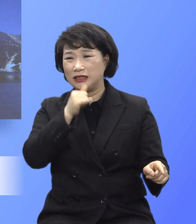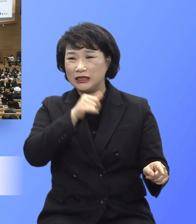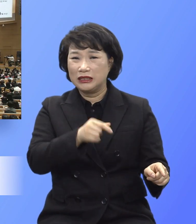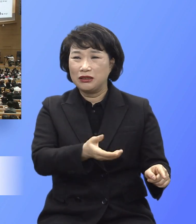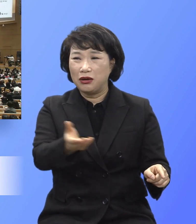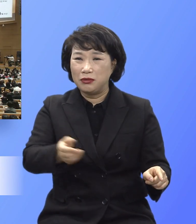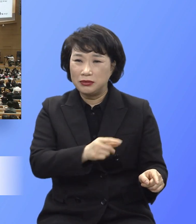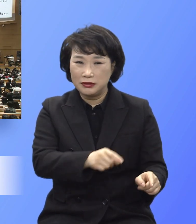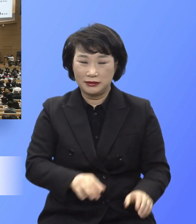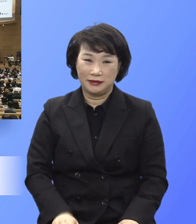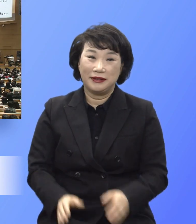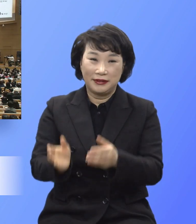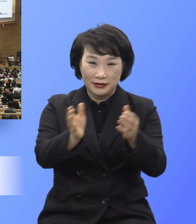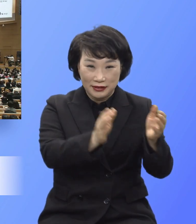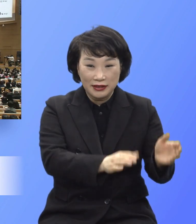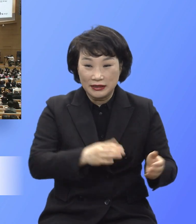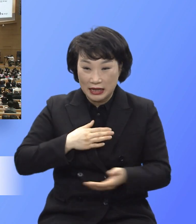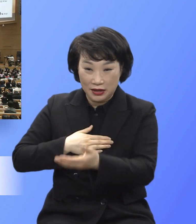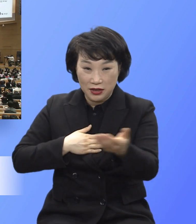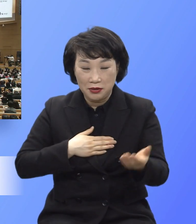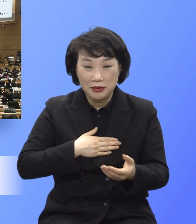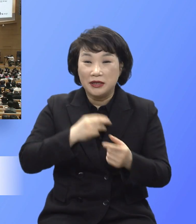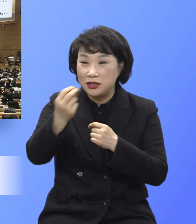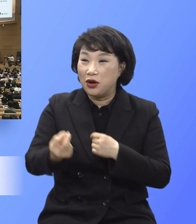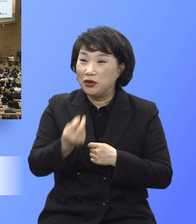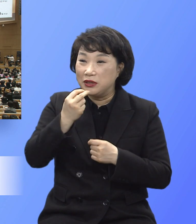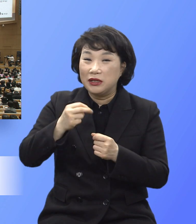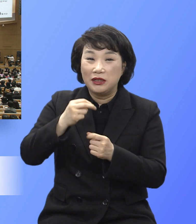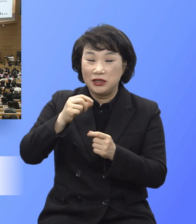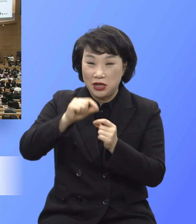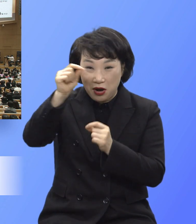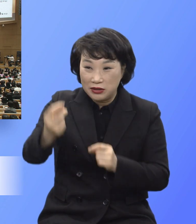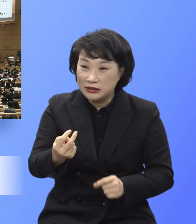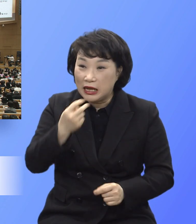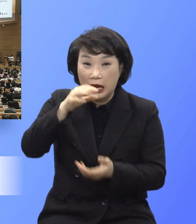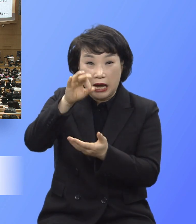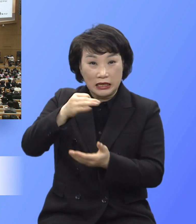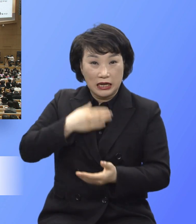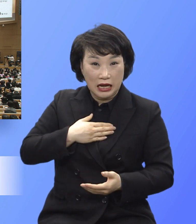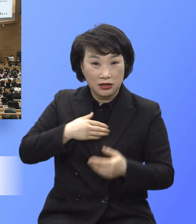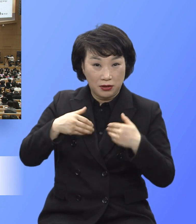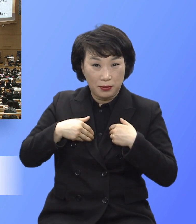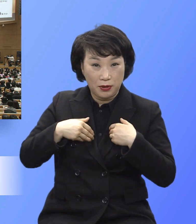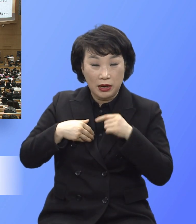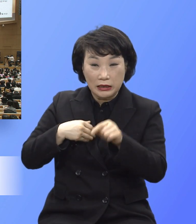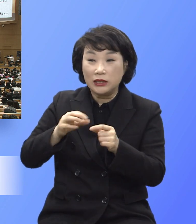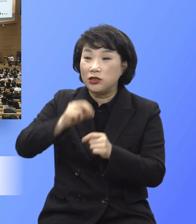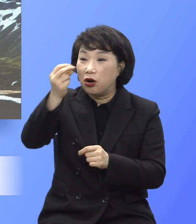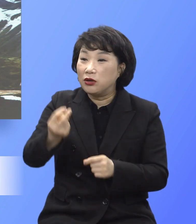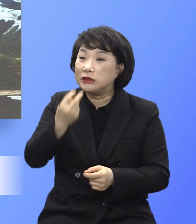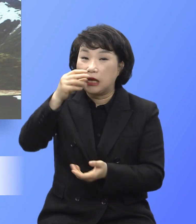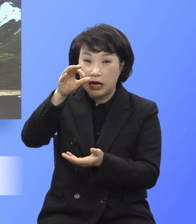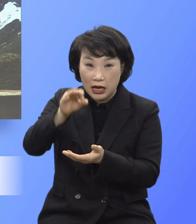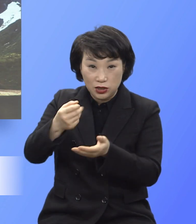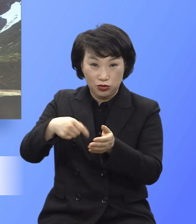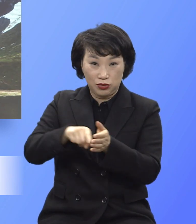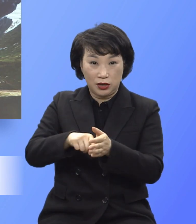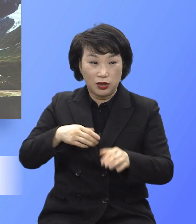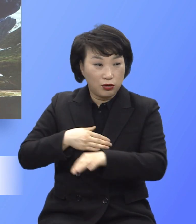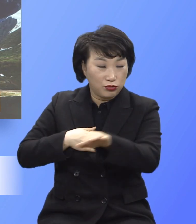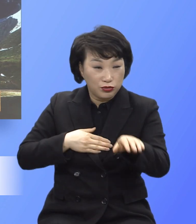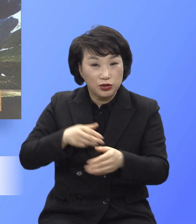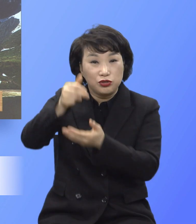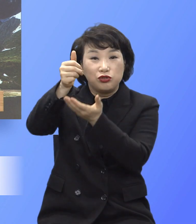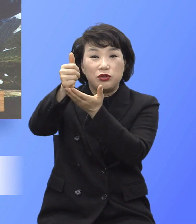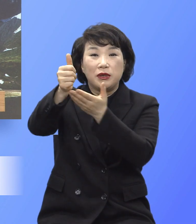나와 여러분들이 영생의 가치를 알아야 되는데 그 그 가치를 위해서